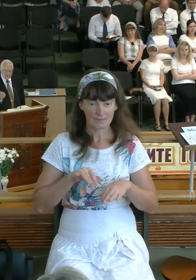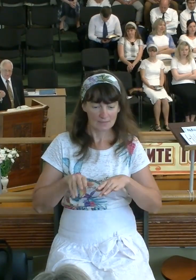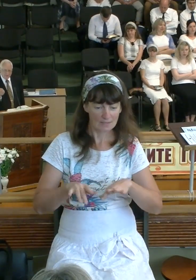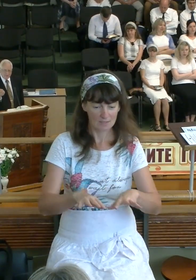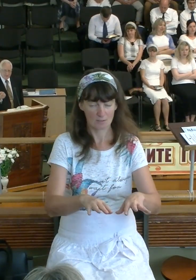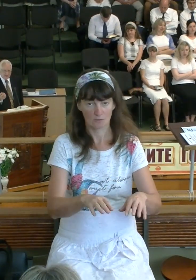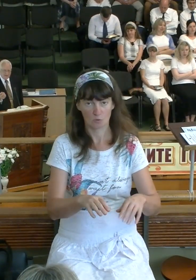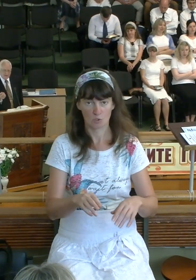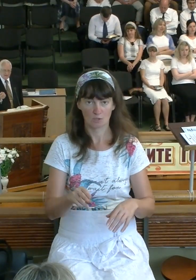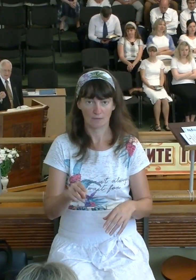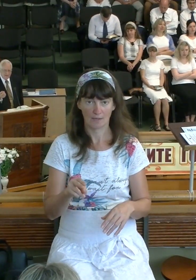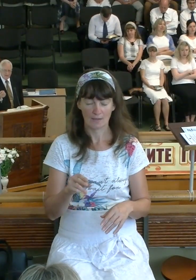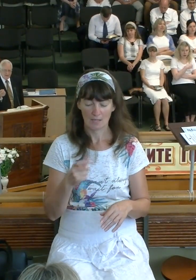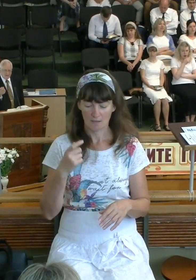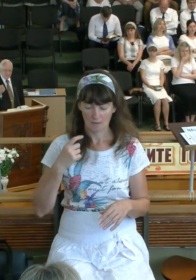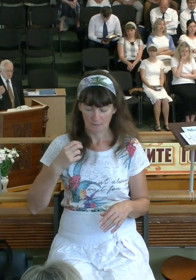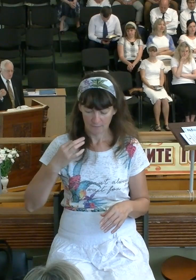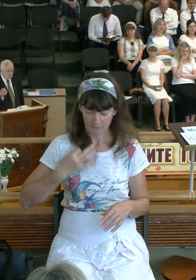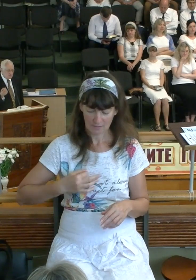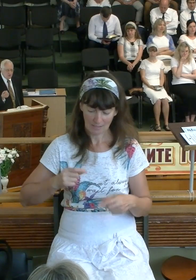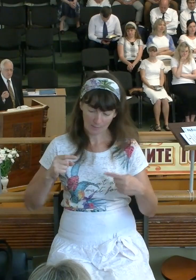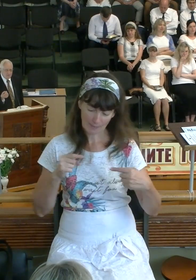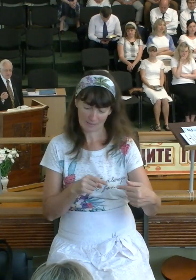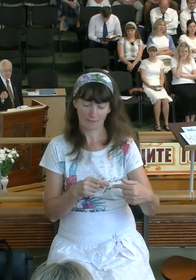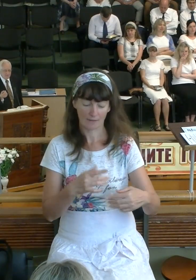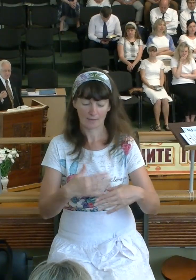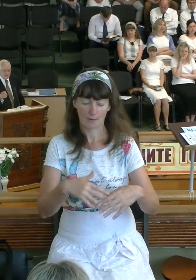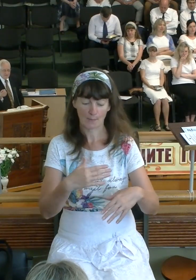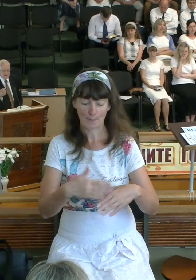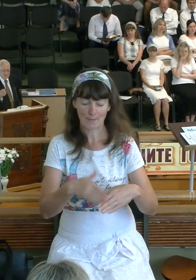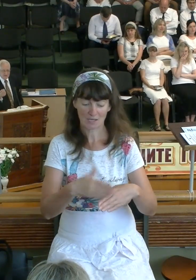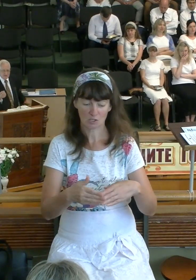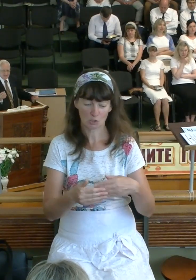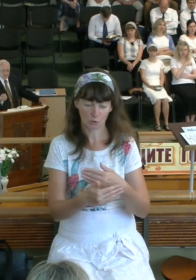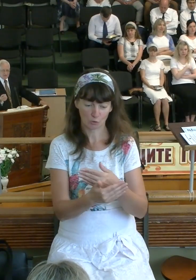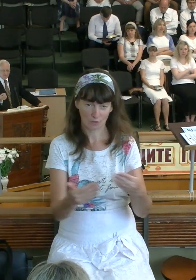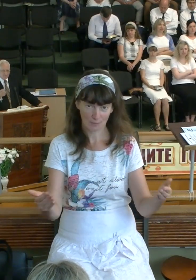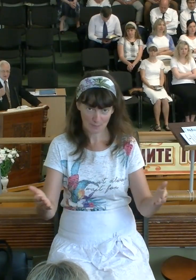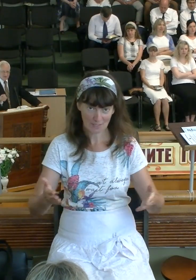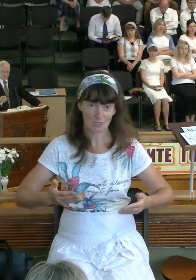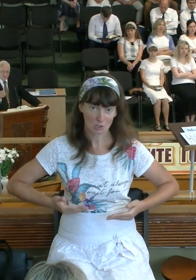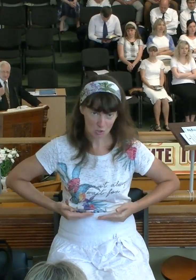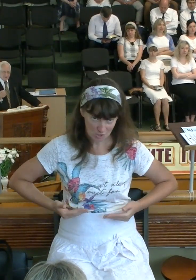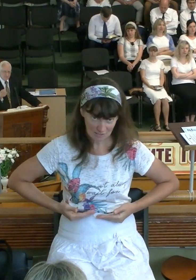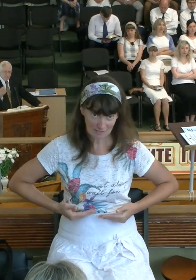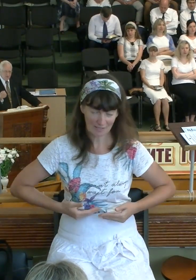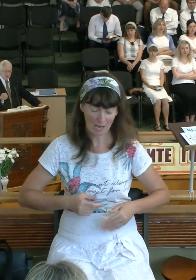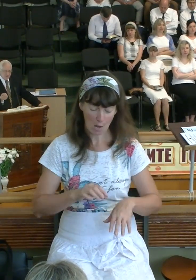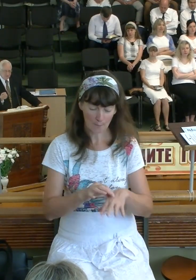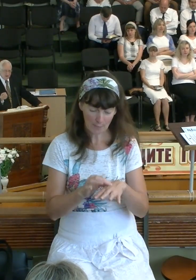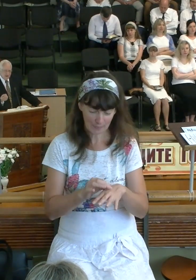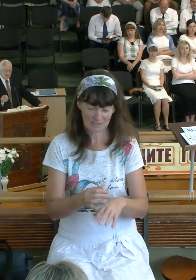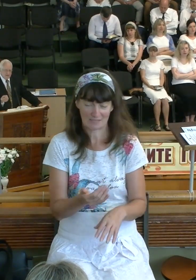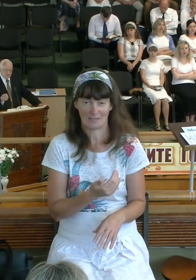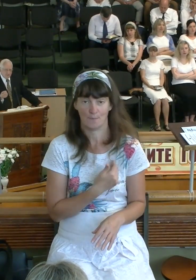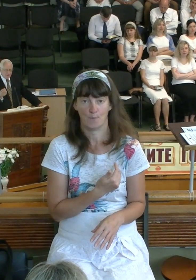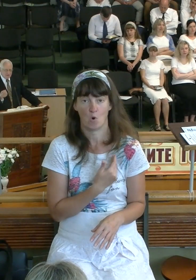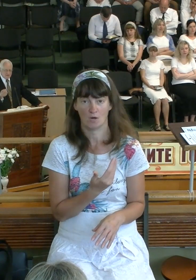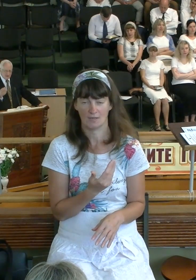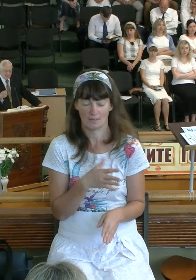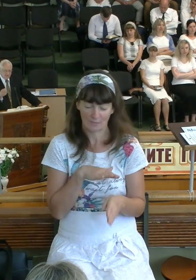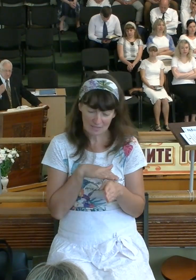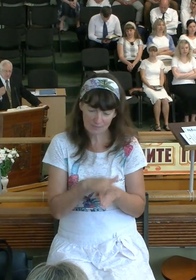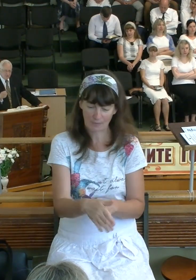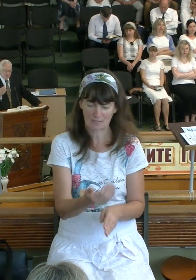ныне в сынах противления, между которыми и мы все жили некогда по нашим плоским похотям,